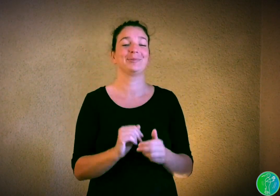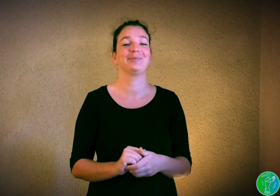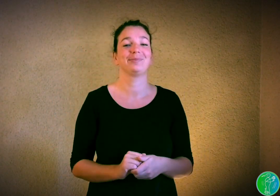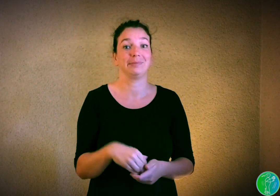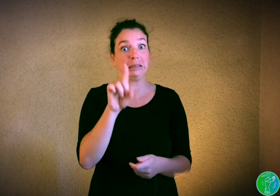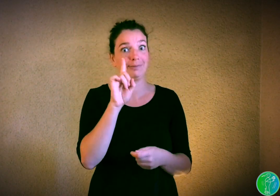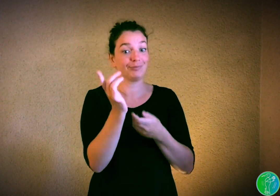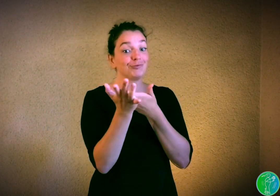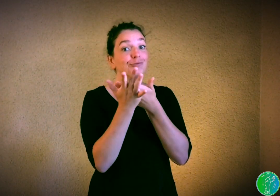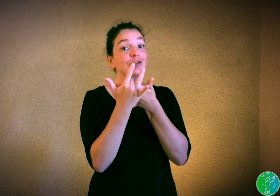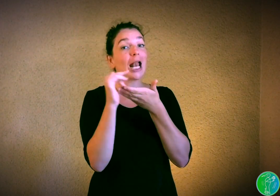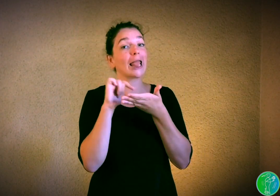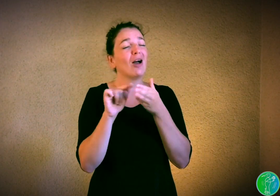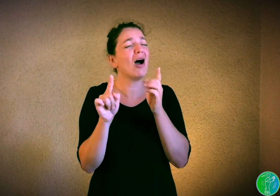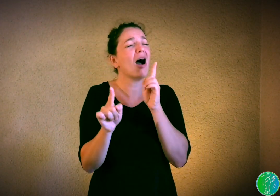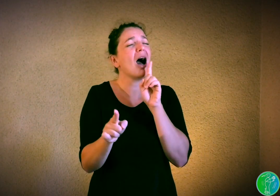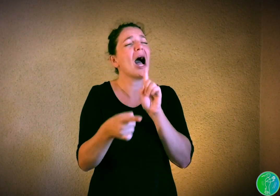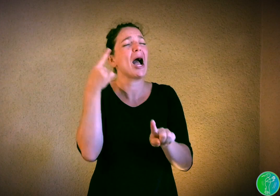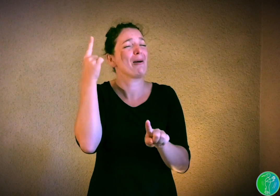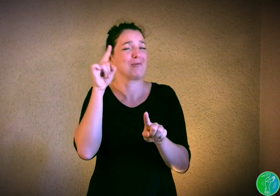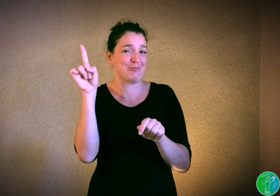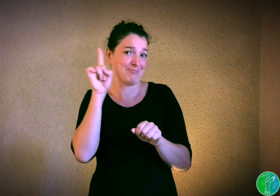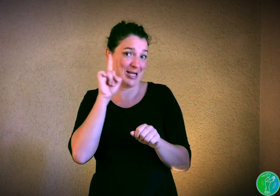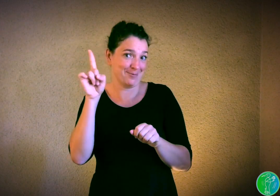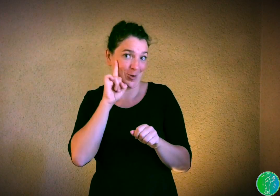Il écrivit aussi une lettre spéciale pour sa maman.